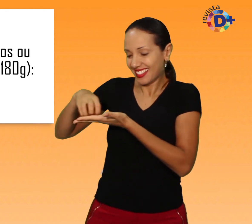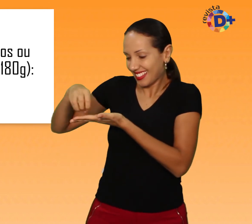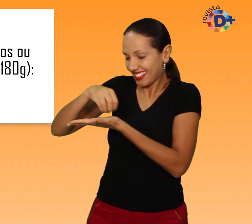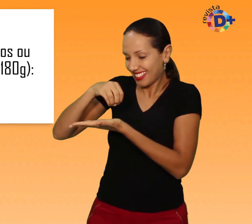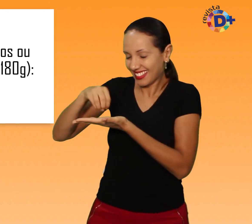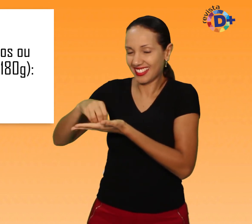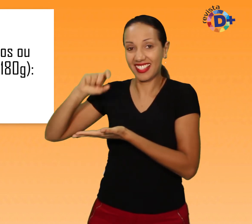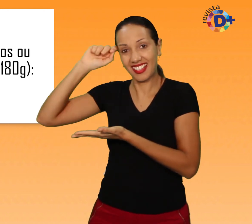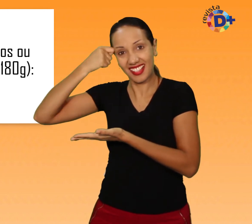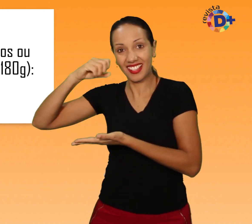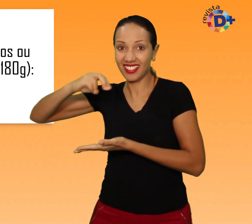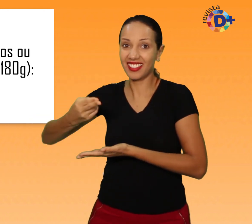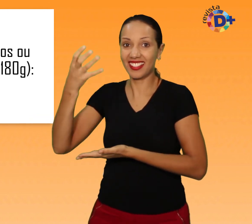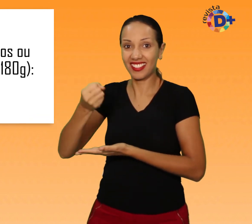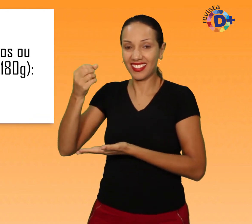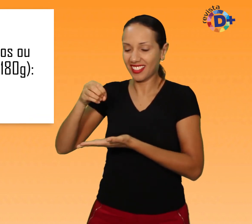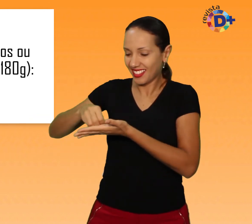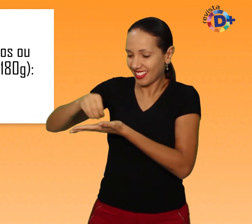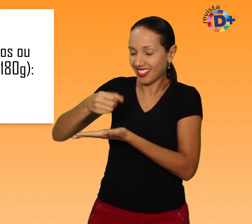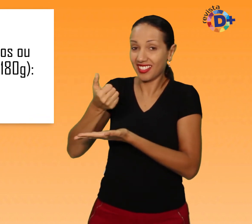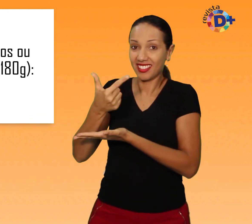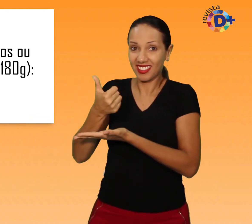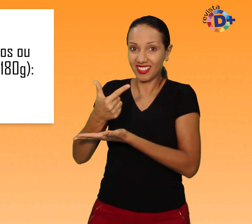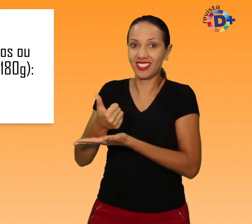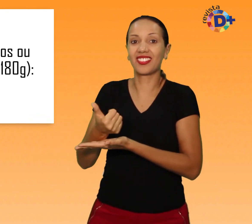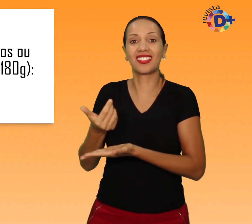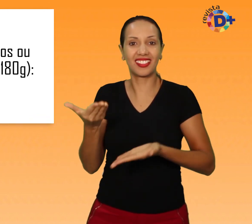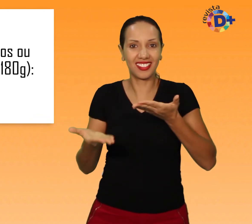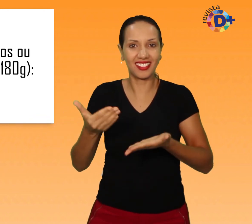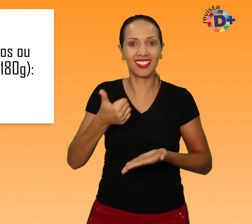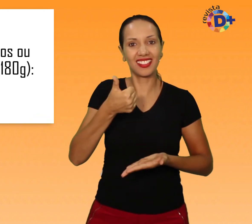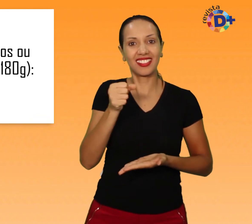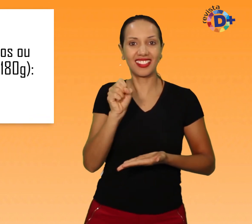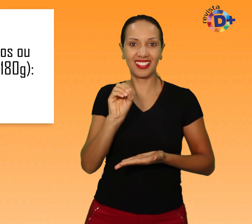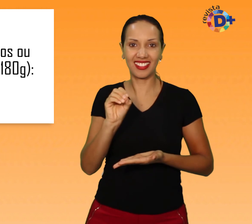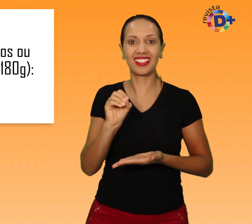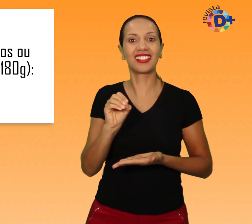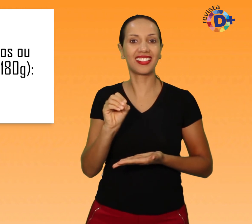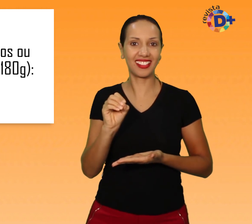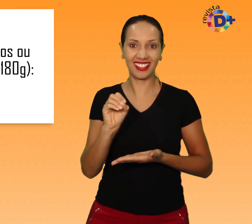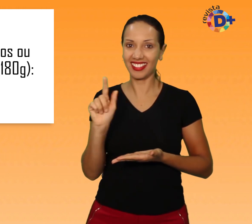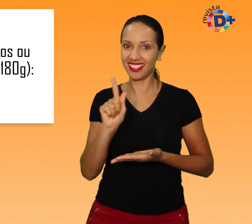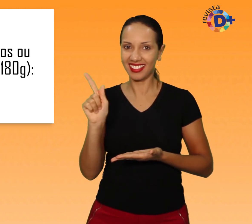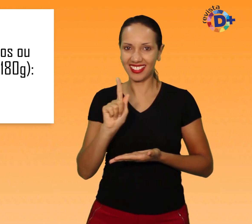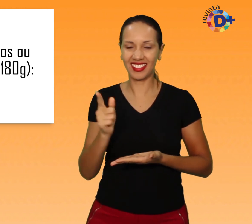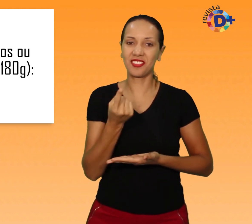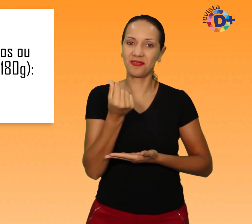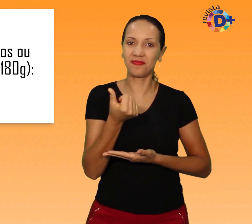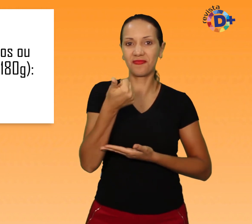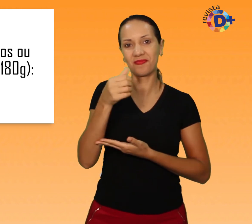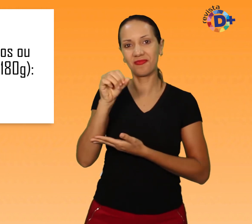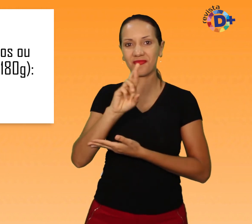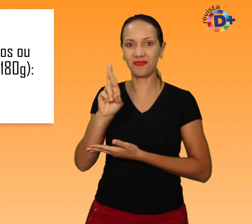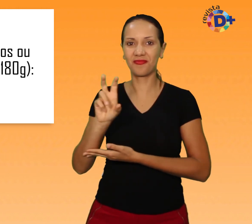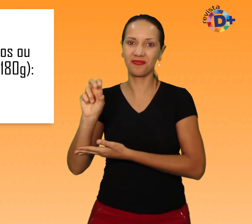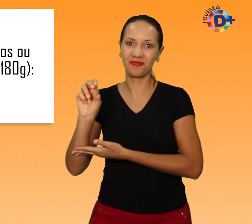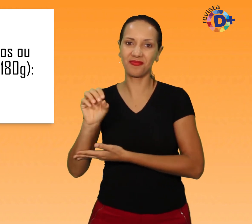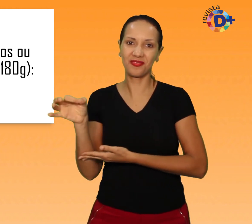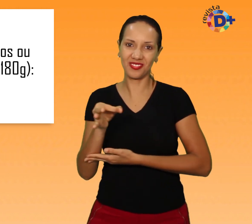brancos 12 unidades de 180 gramas dezenove reais e 50 centavos coelho de